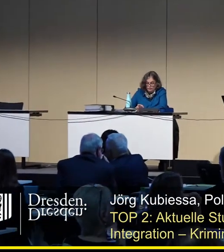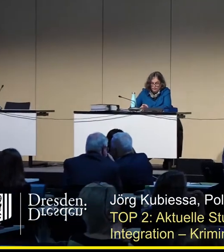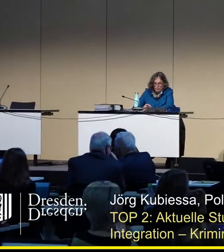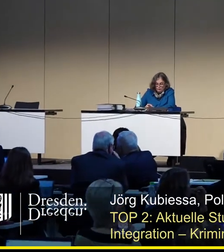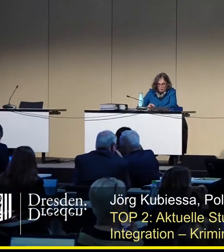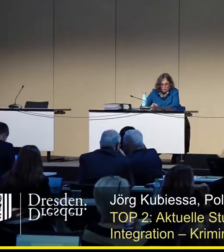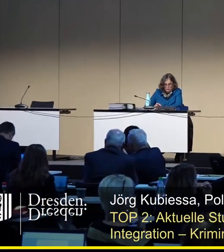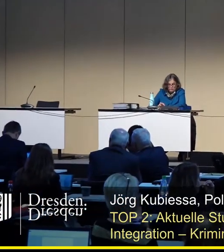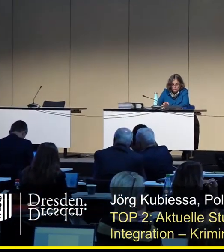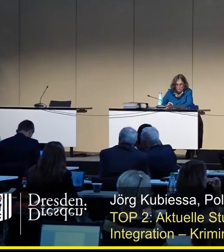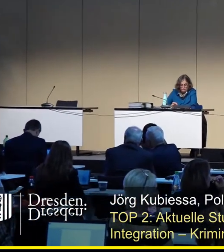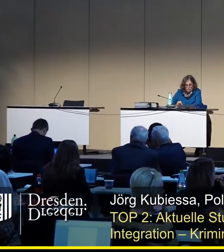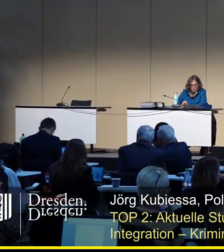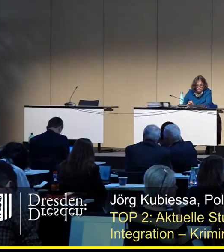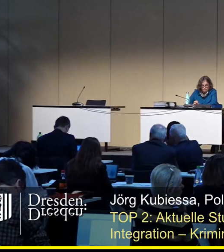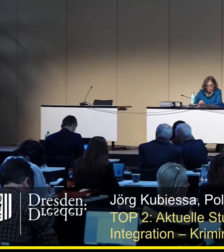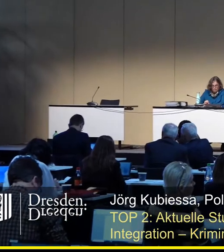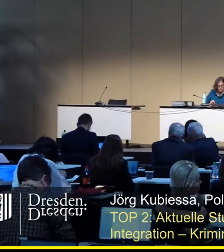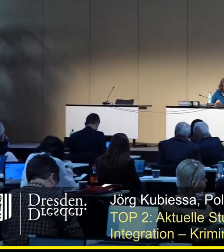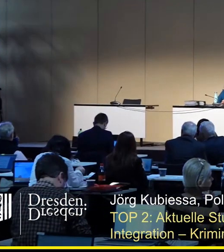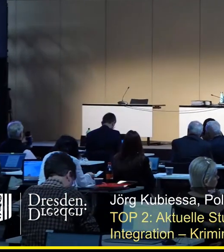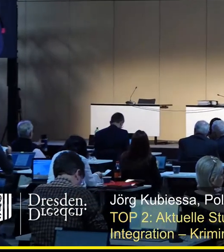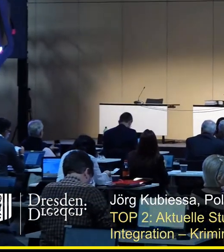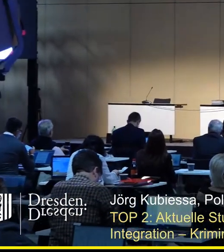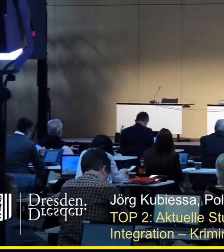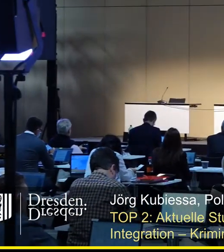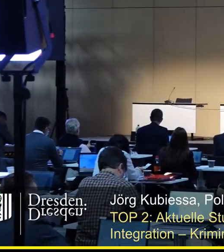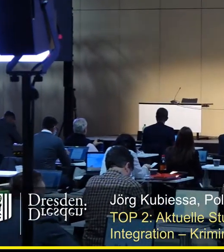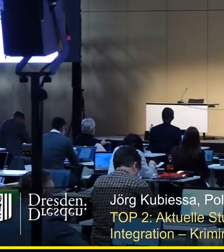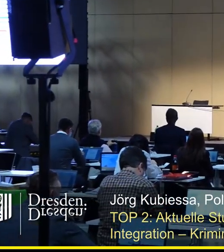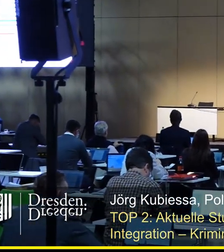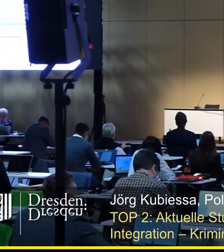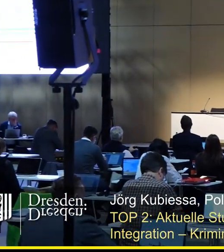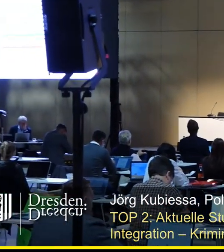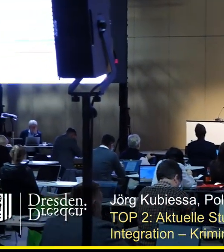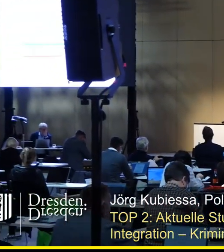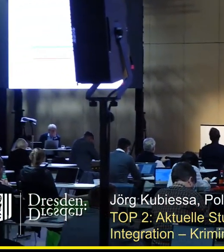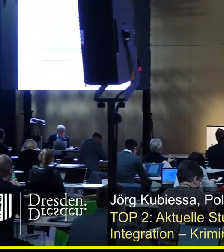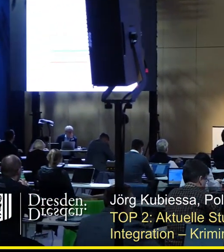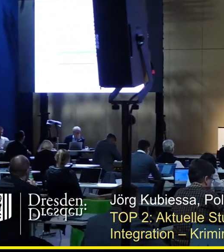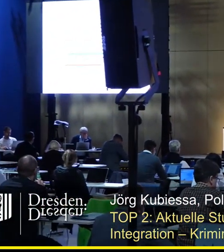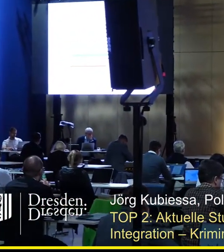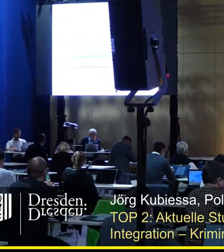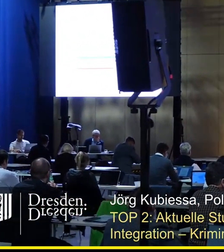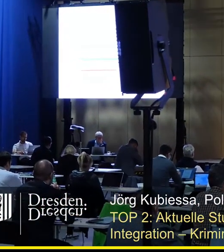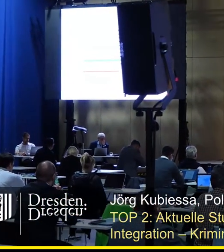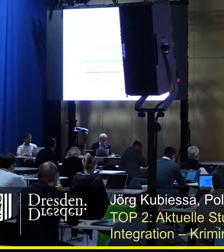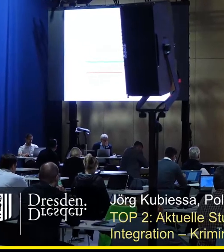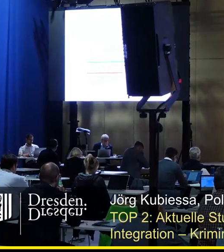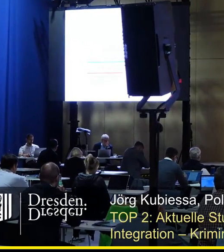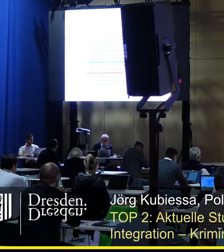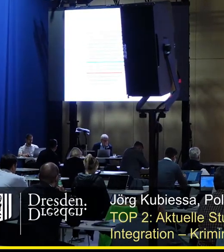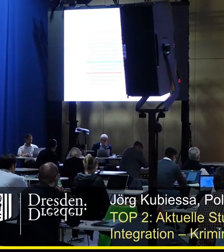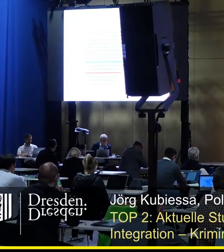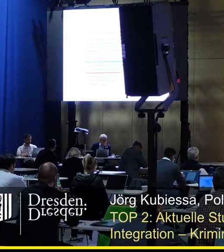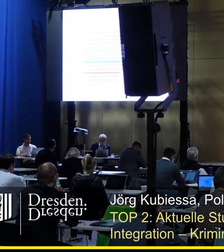Städte befindet und tatsächlich auch einen vorderen Platz einnimmt. Was meine These unterstützt, ja,